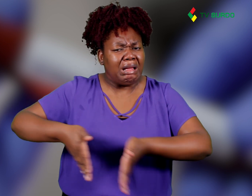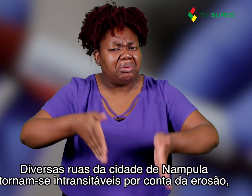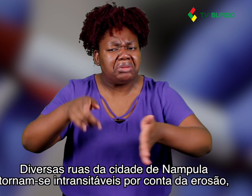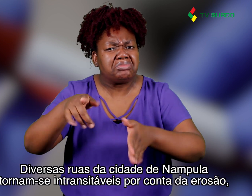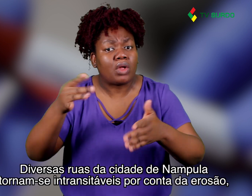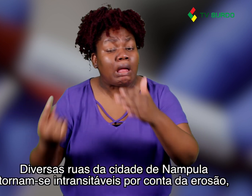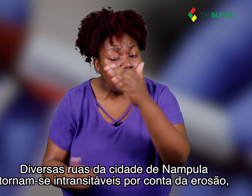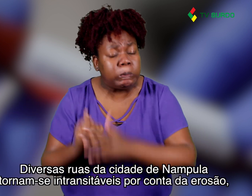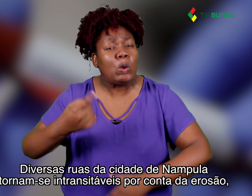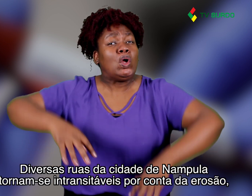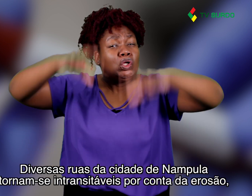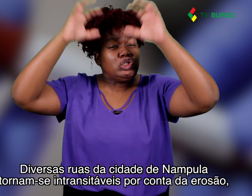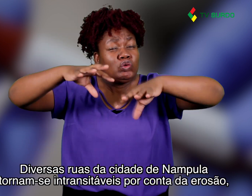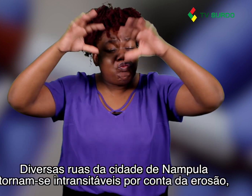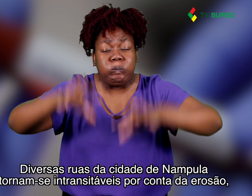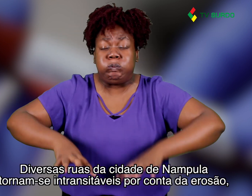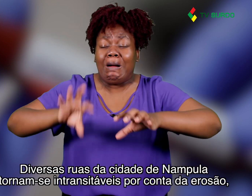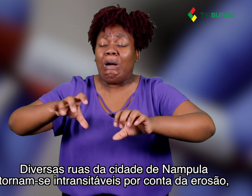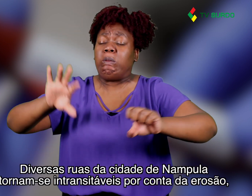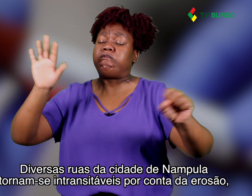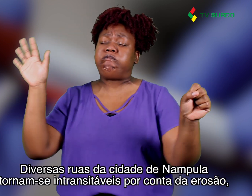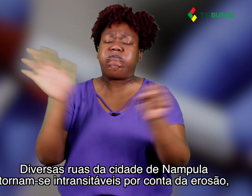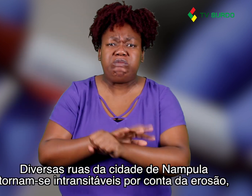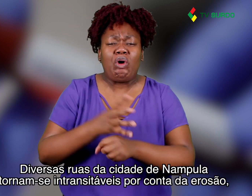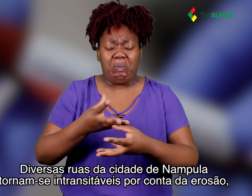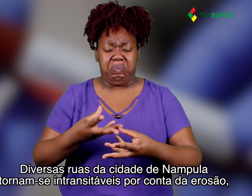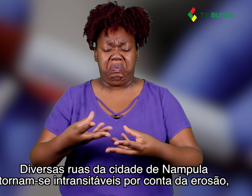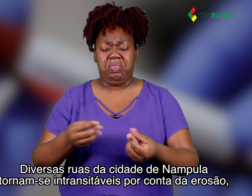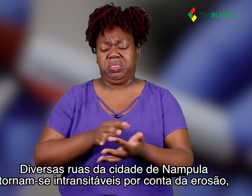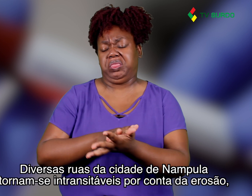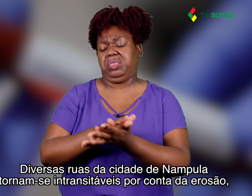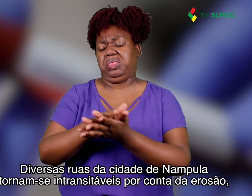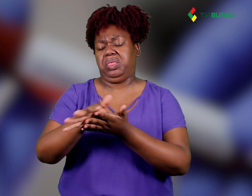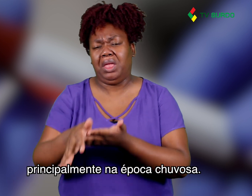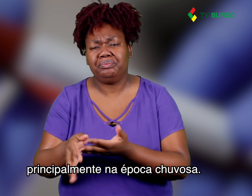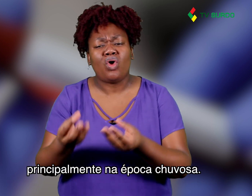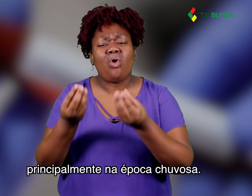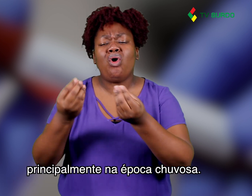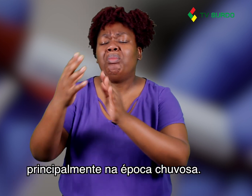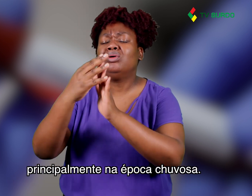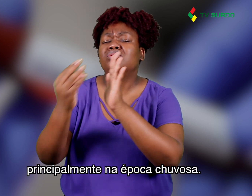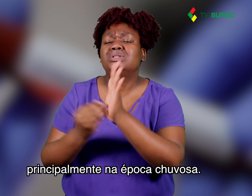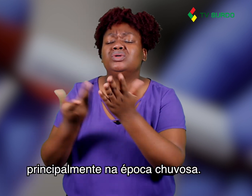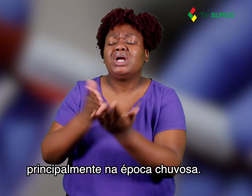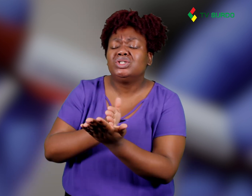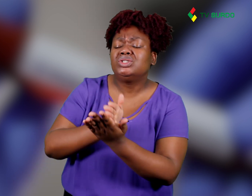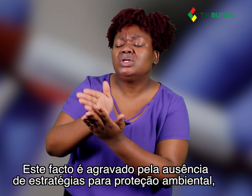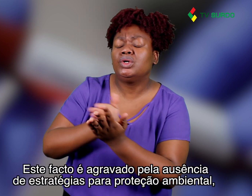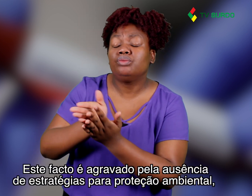Diversas ruas da cidade de Nampula tornaram-se intransitáveis por conta da erosão, principalmente na época chuvosa. Este